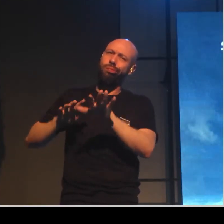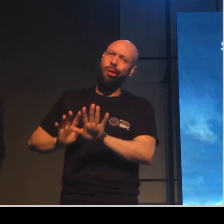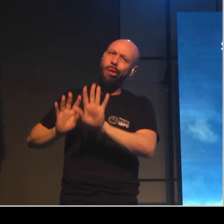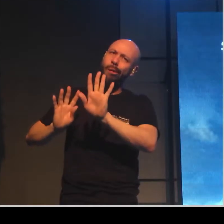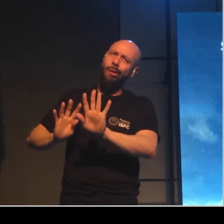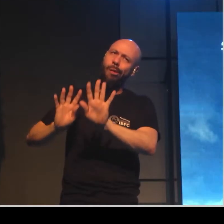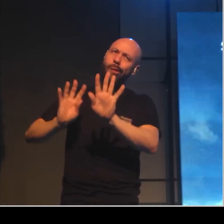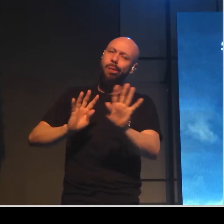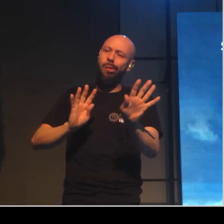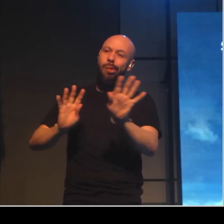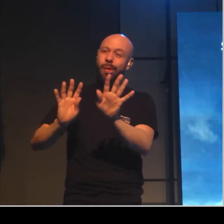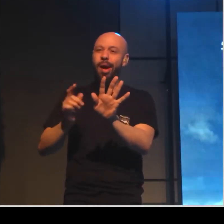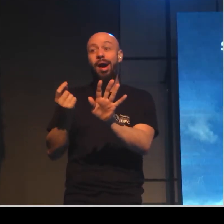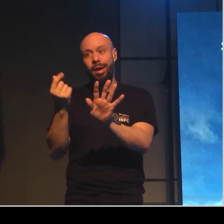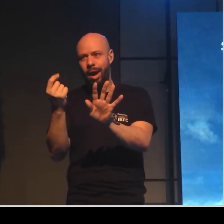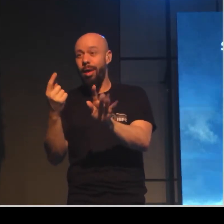Não foi algo que não.